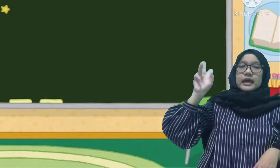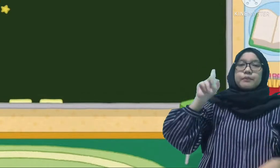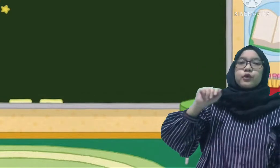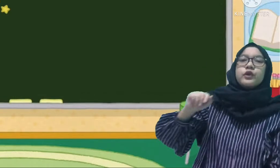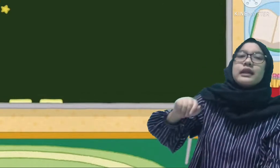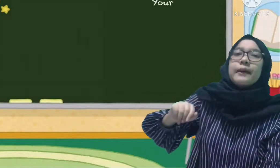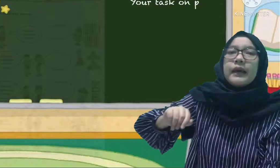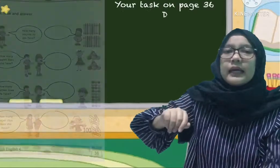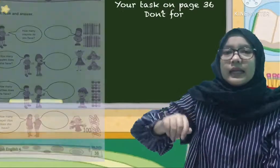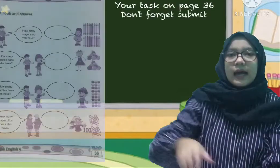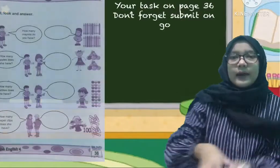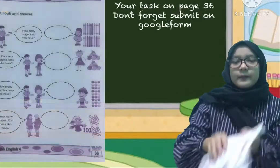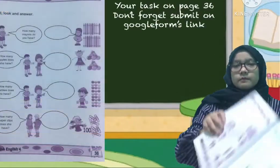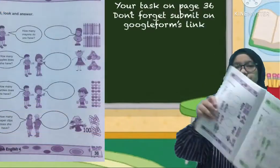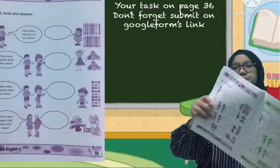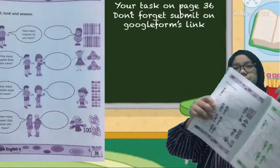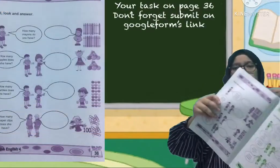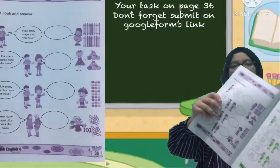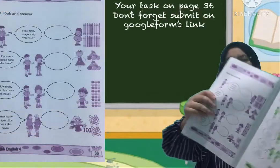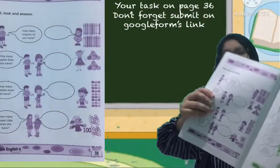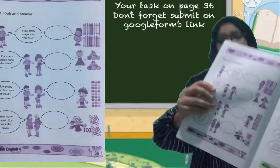halaman 36 yang ini ya.